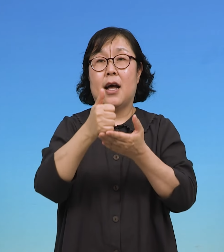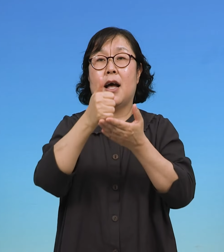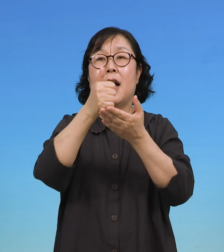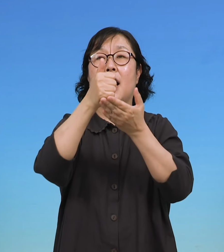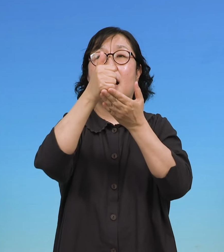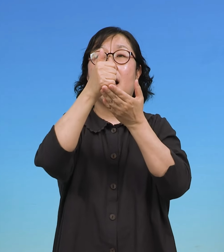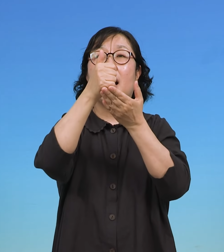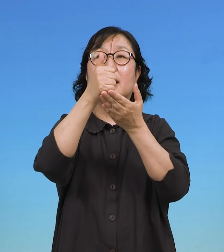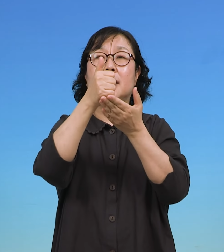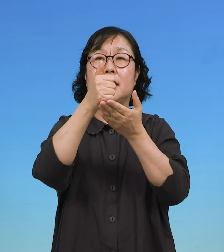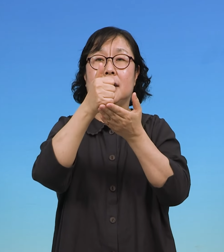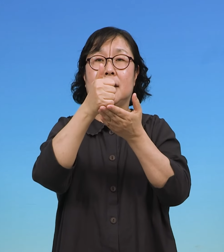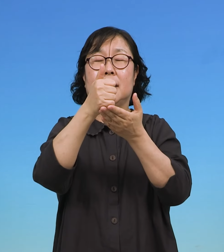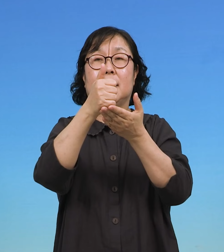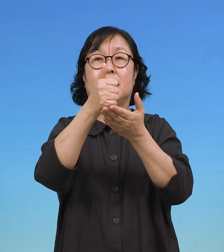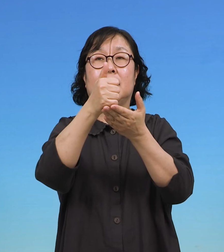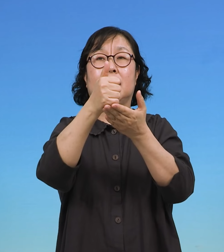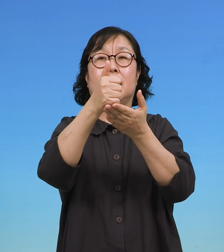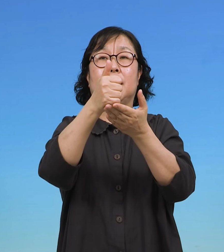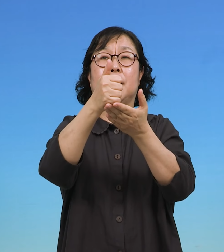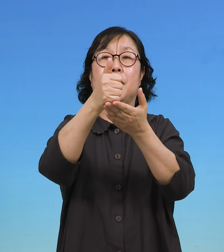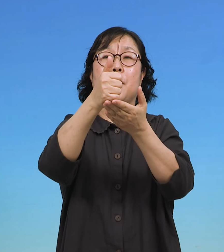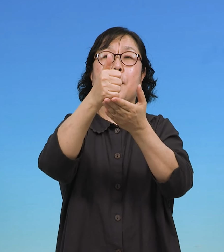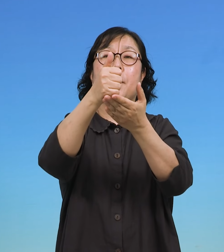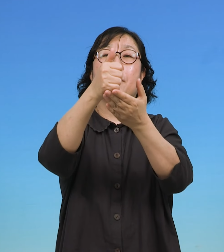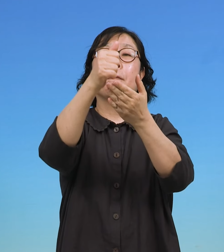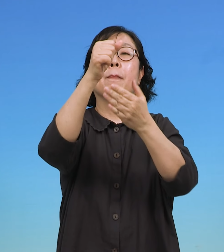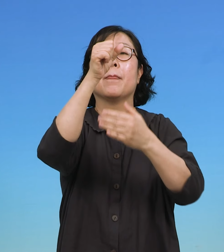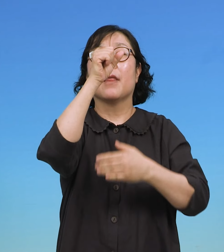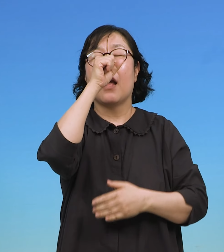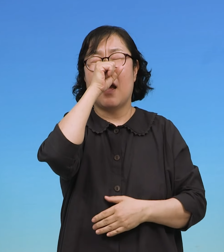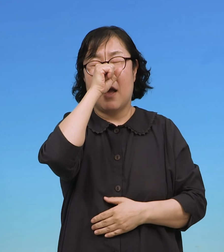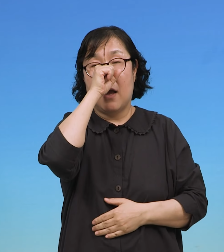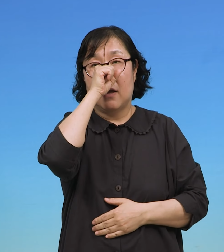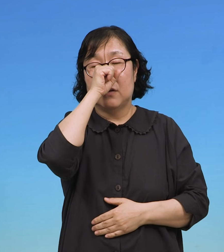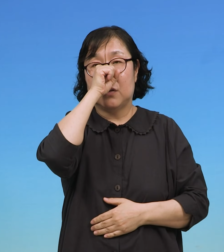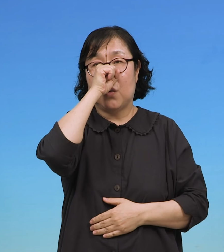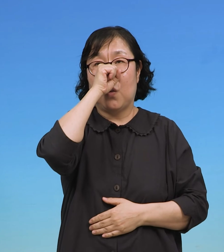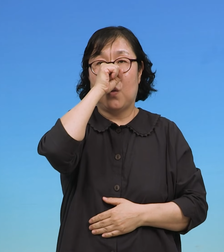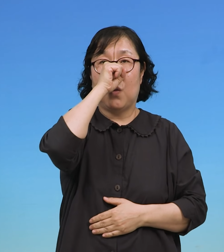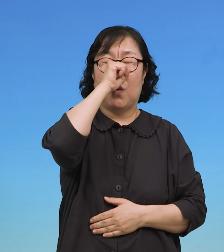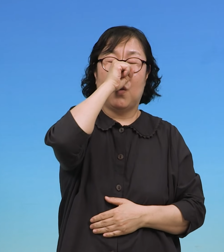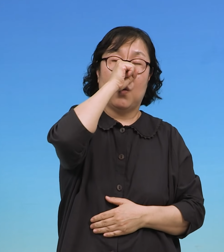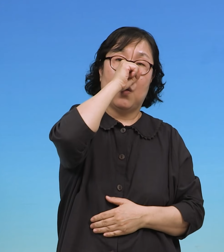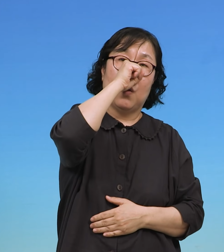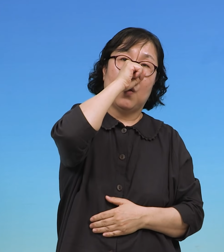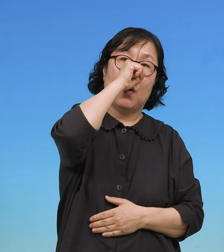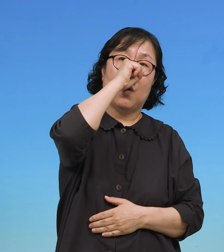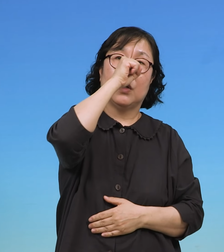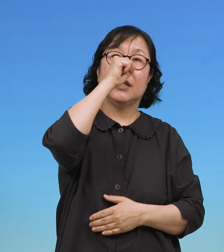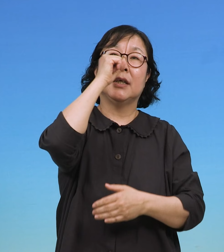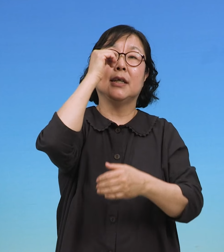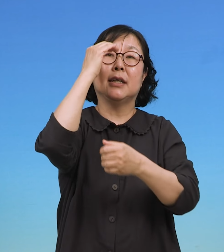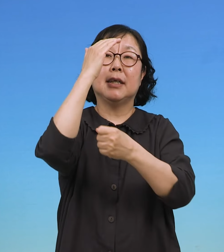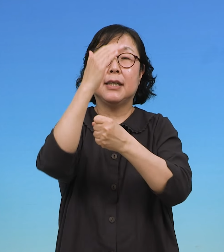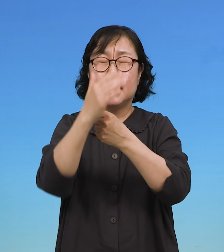뭐 더 이상 설명이 필요 없어. 좋으신 하나님, 좋으신 하나님,